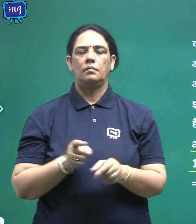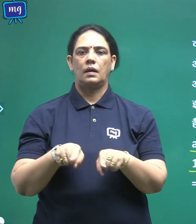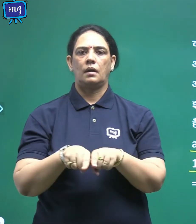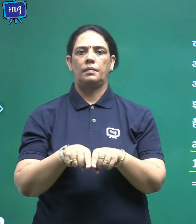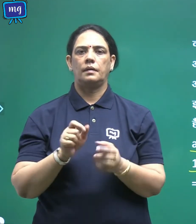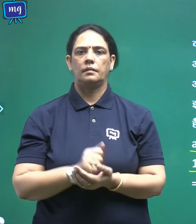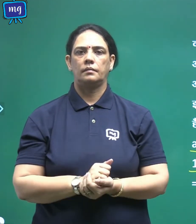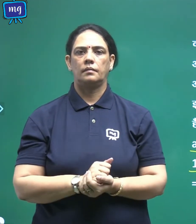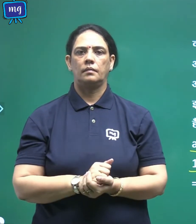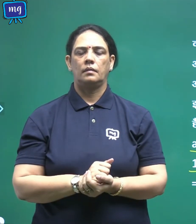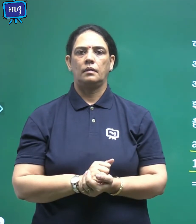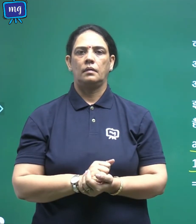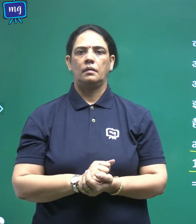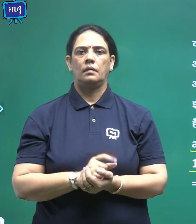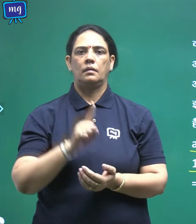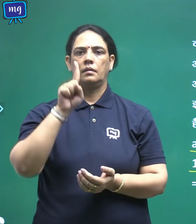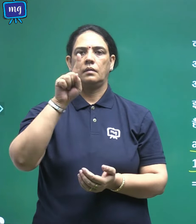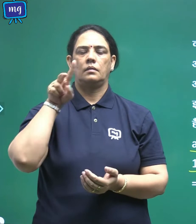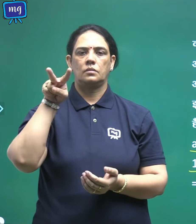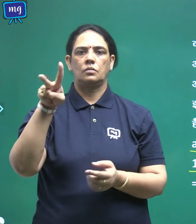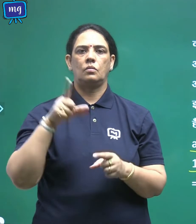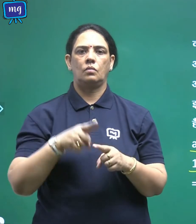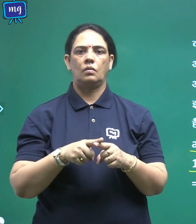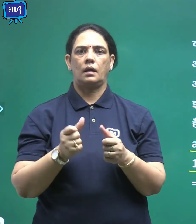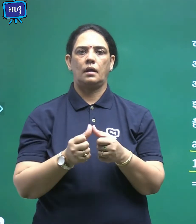बराबर 100 गुणा ए